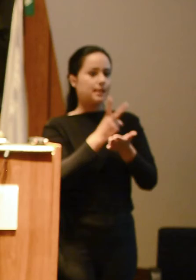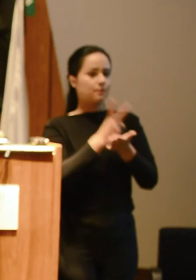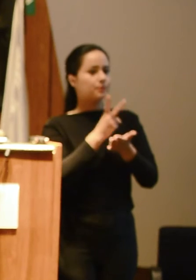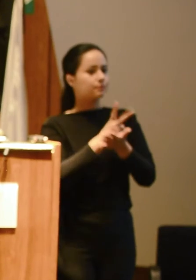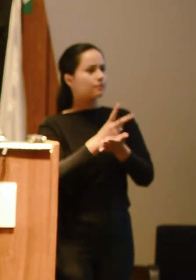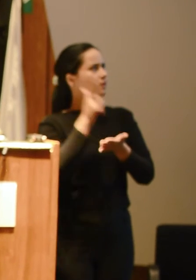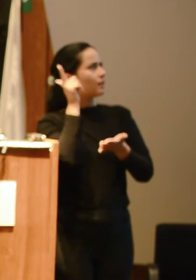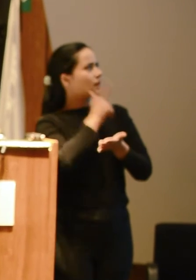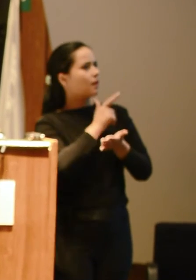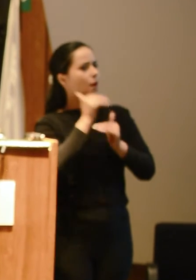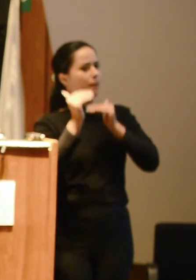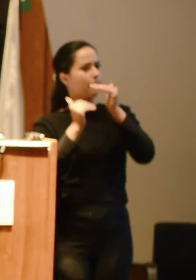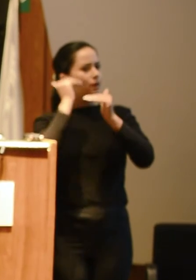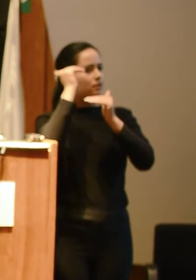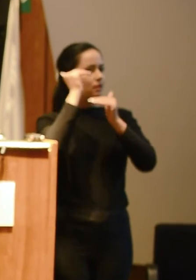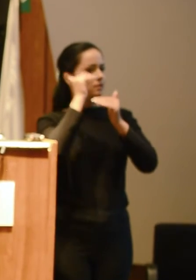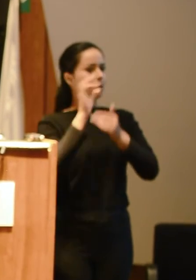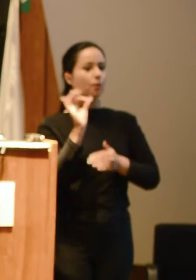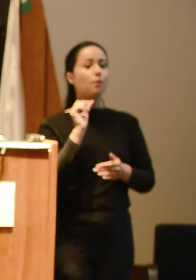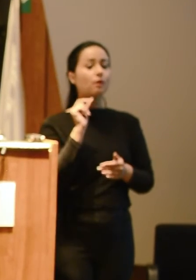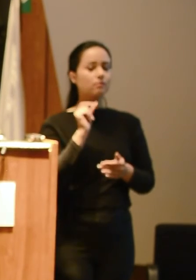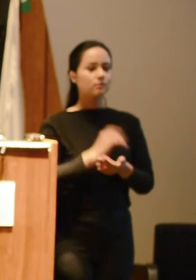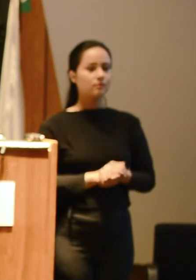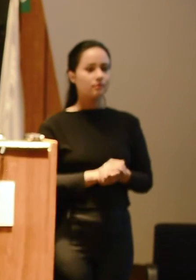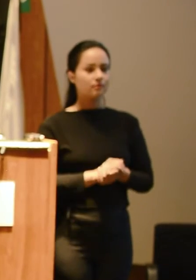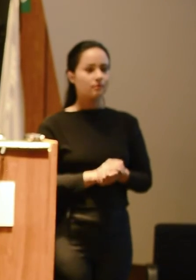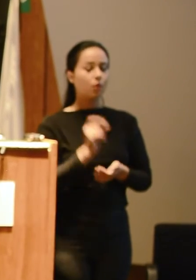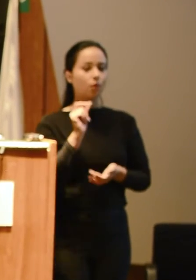né? Ele ganhou mais potência. Né?